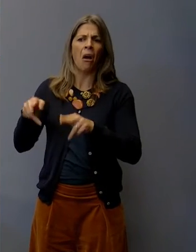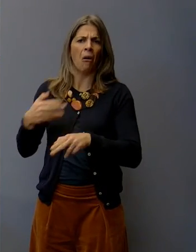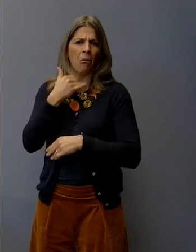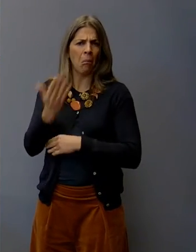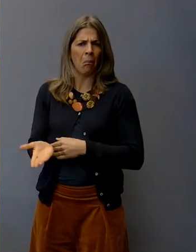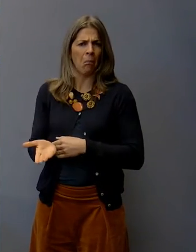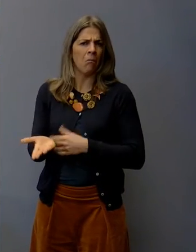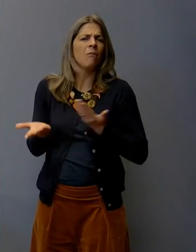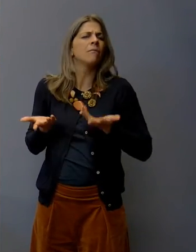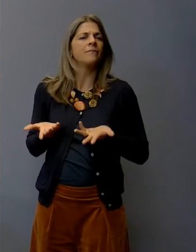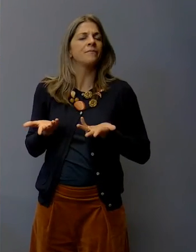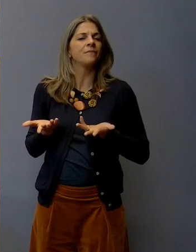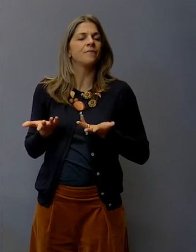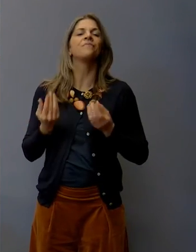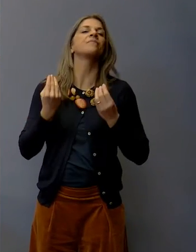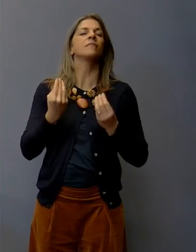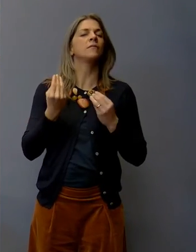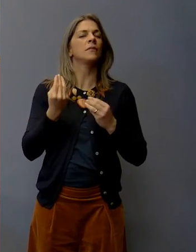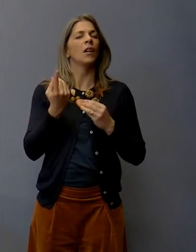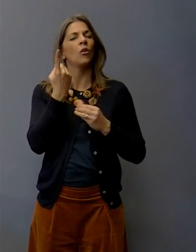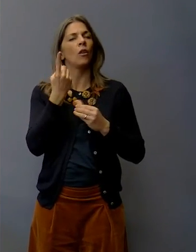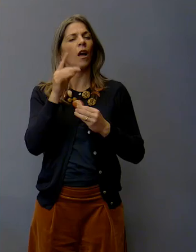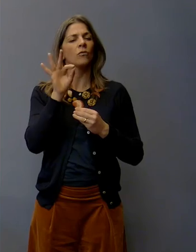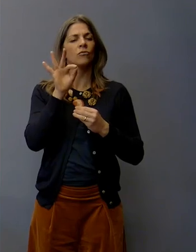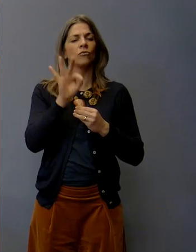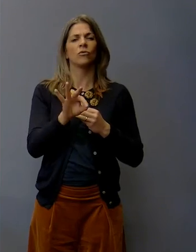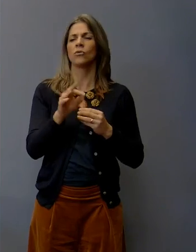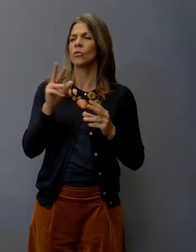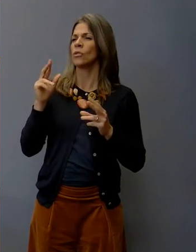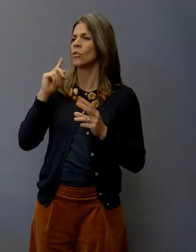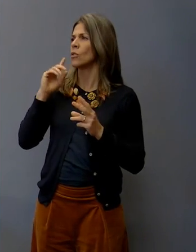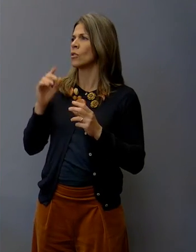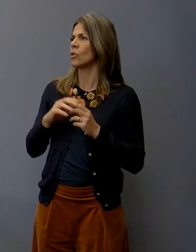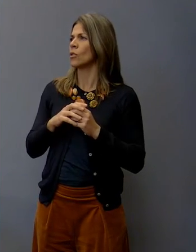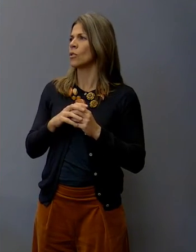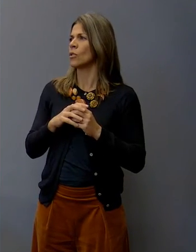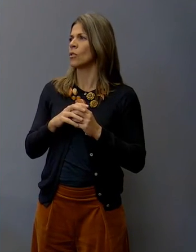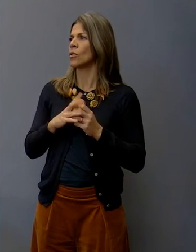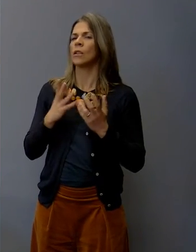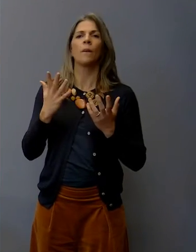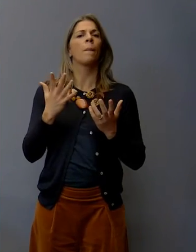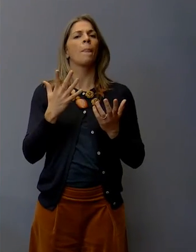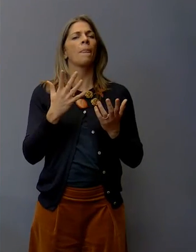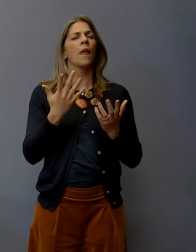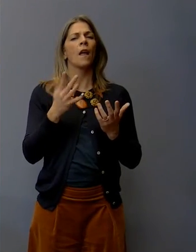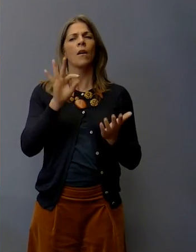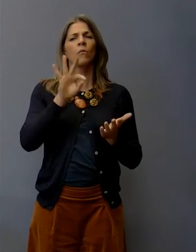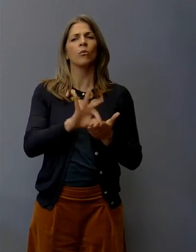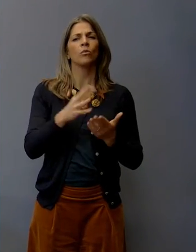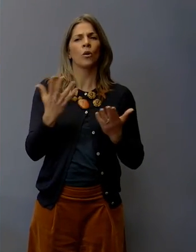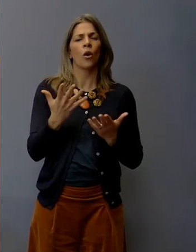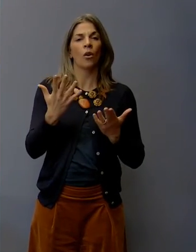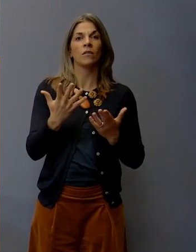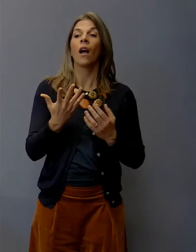il punto è che la buona politica il punto è che la buona politica